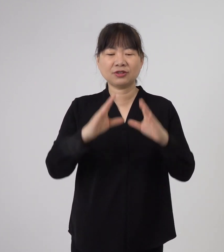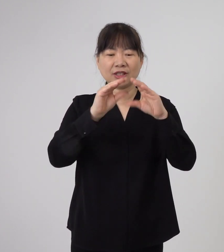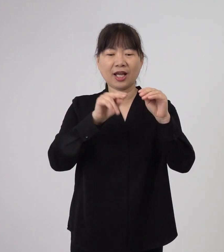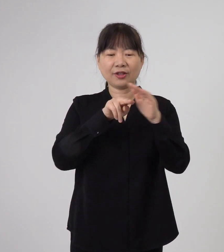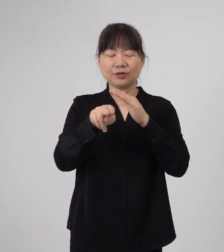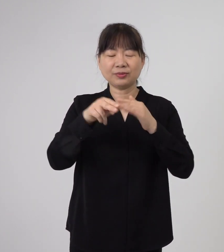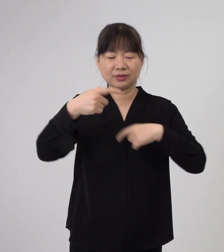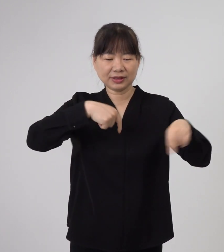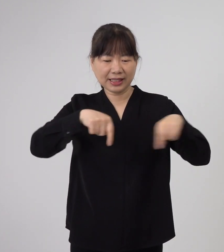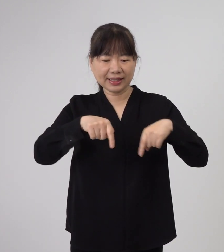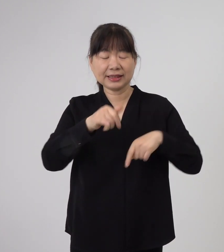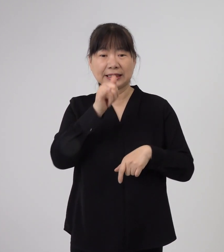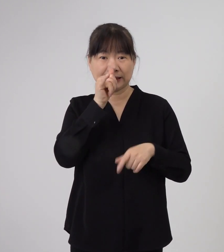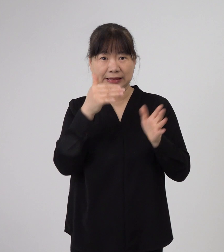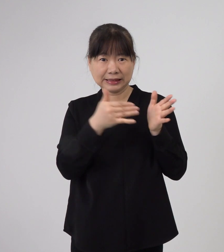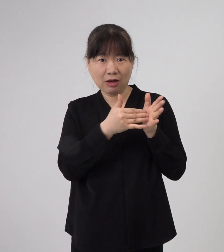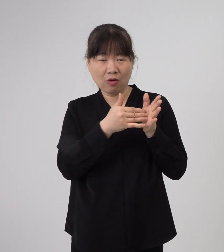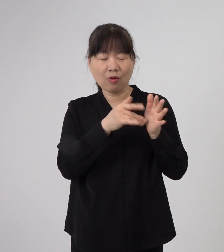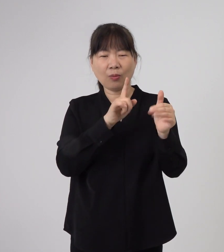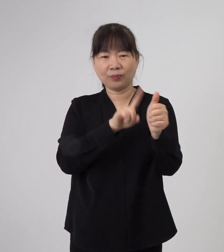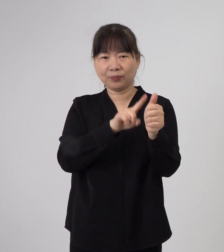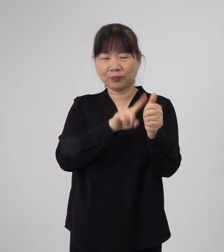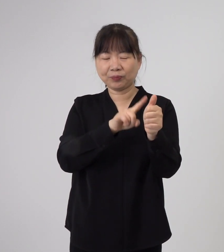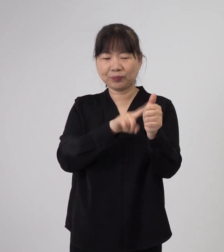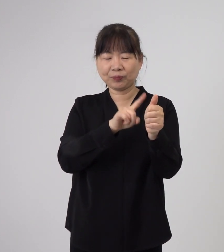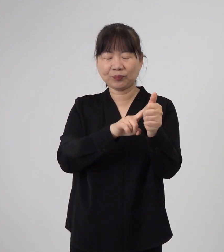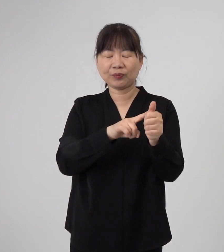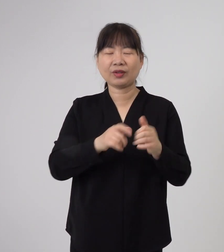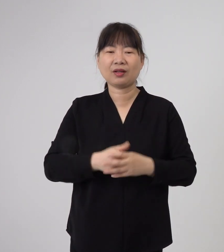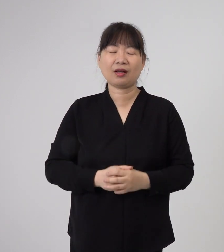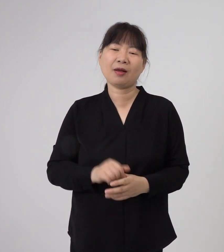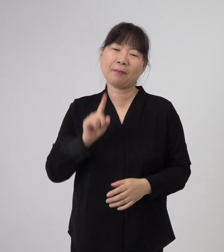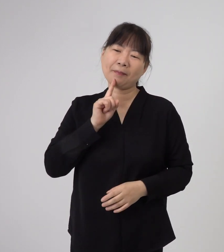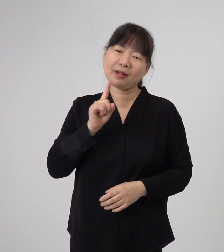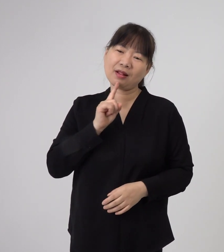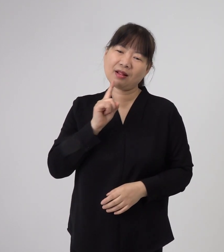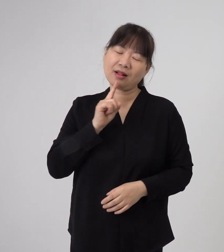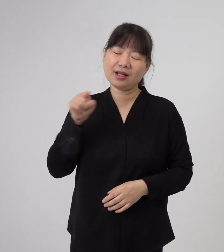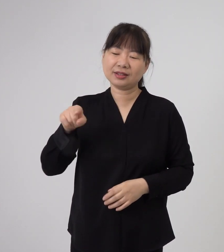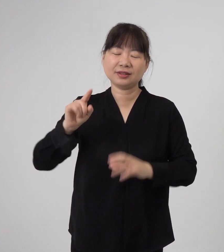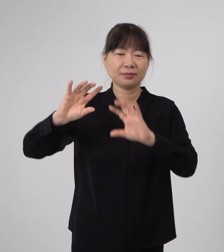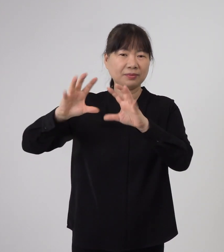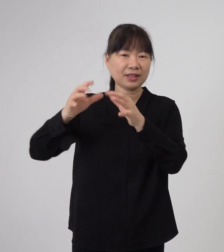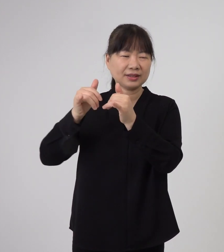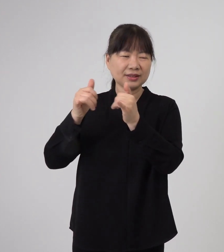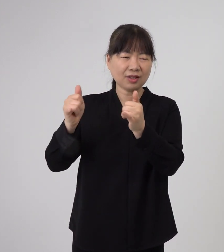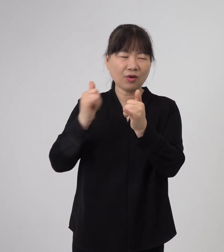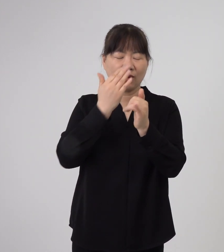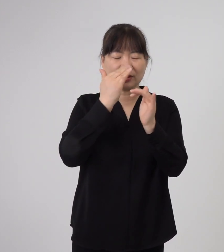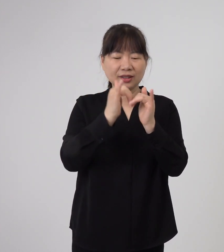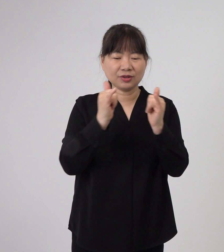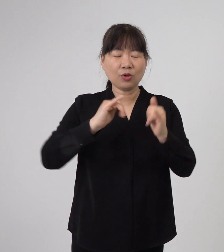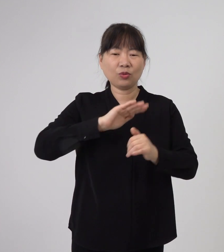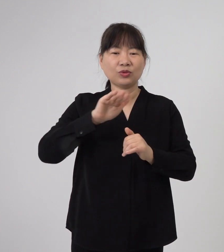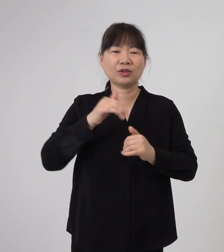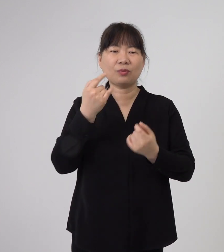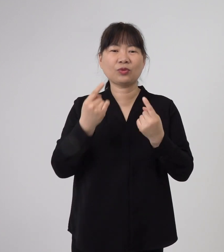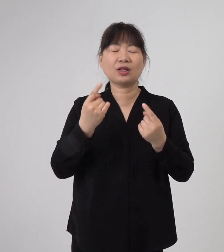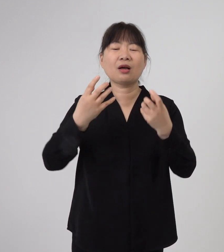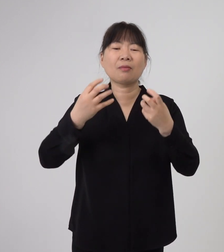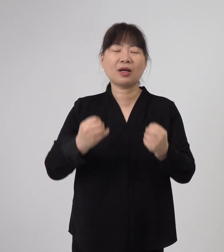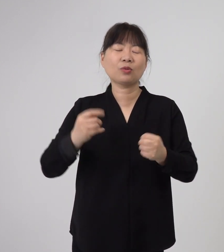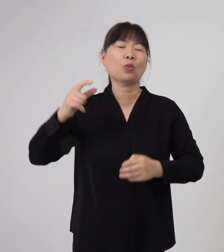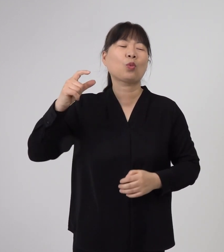애굽을 다스리더니 그가 그 백성에게 이르되 이 백성 이스라엘 자손이 우리보다 많고